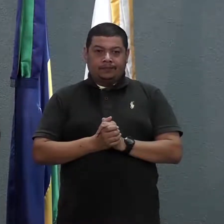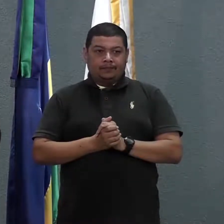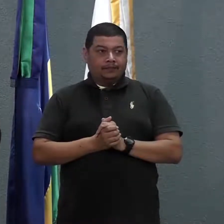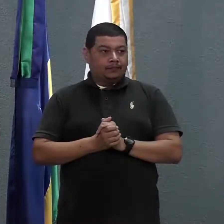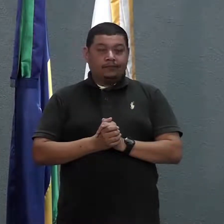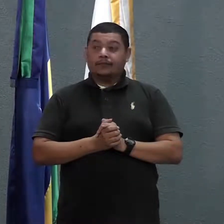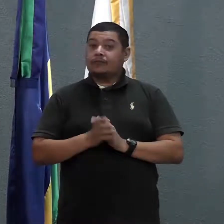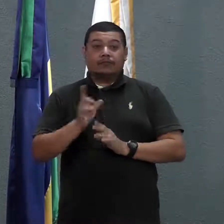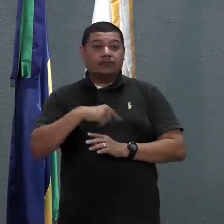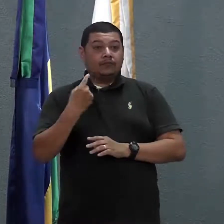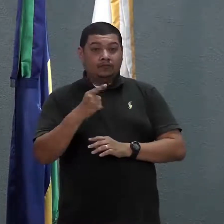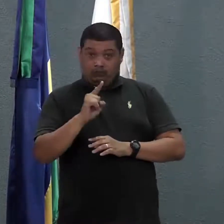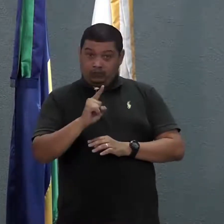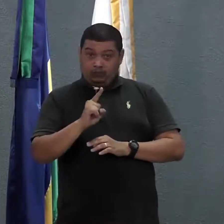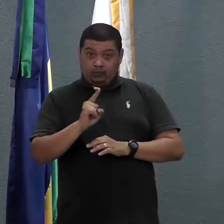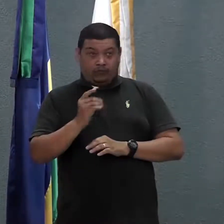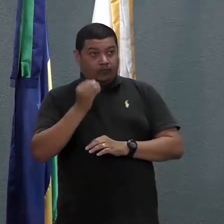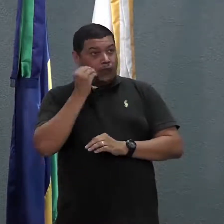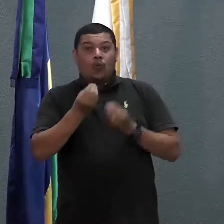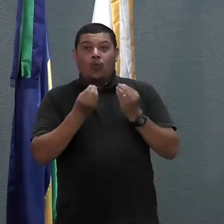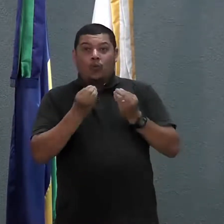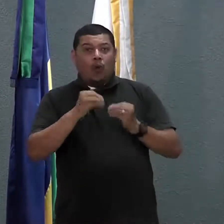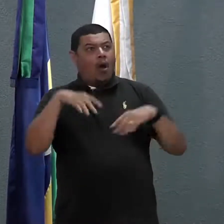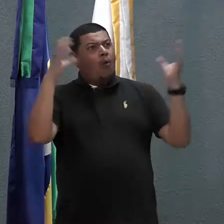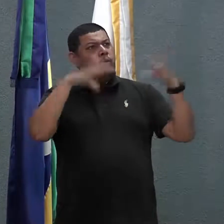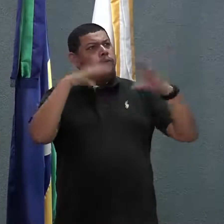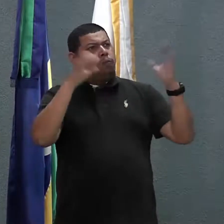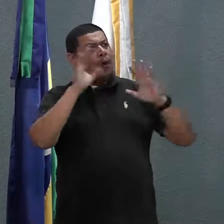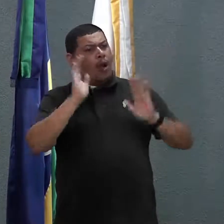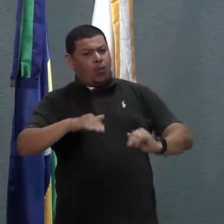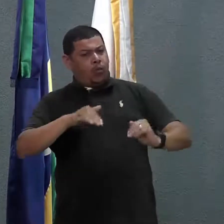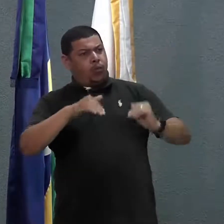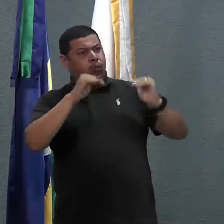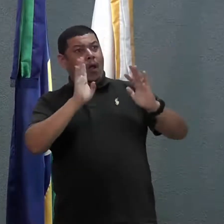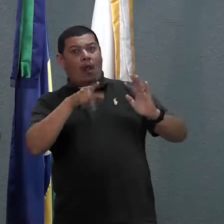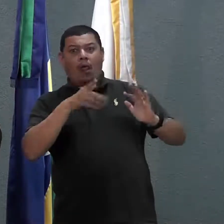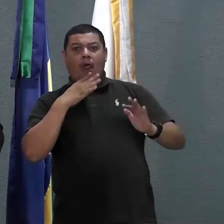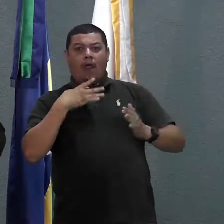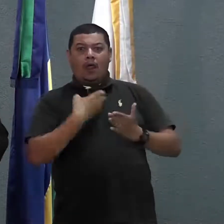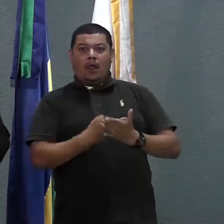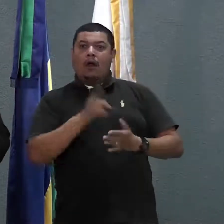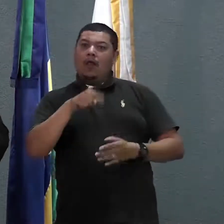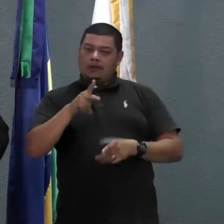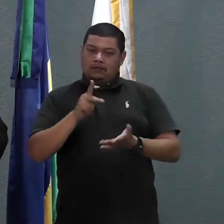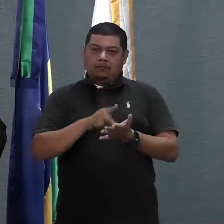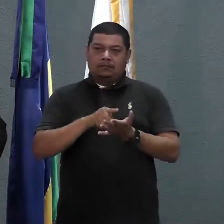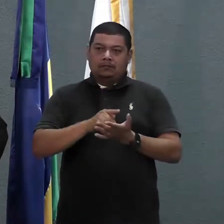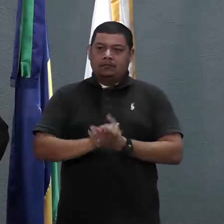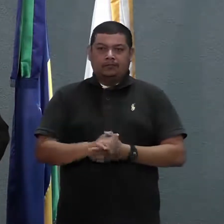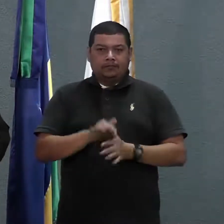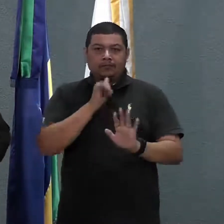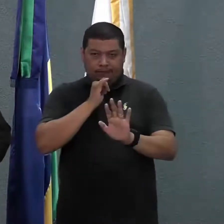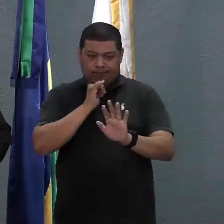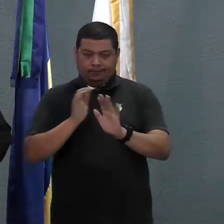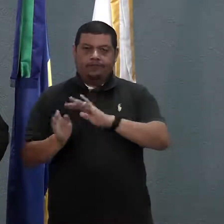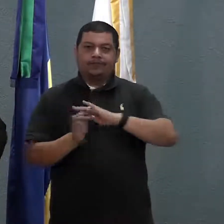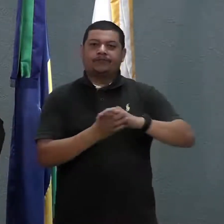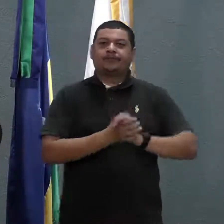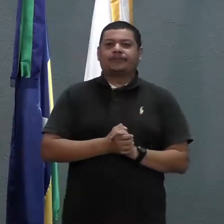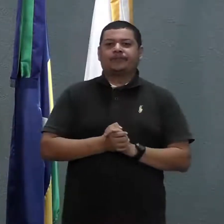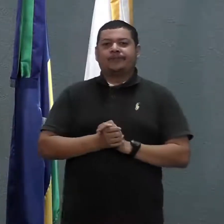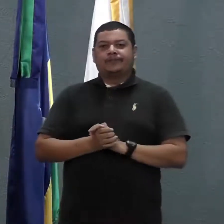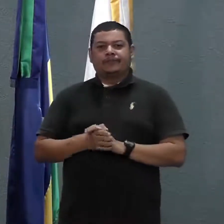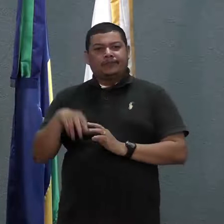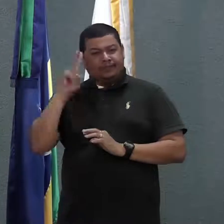a gente nunca espera tanta água de uma vez só. A realidade é essa. Vou dar um exemplo. Nós vimos